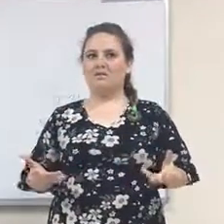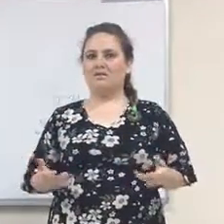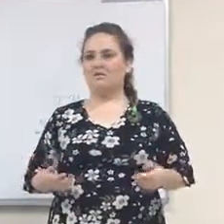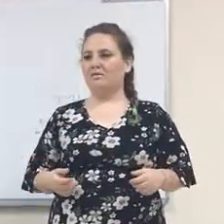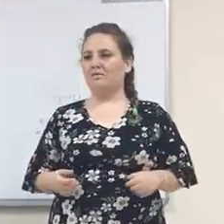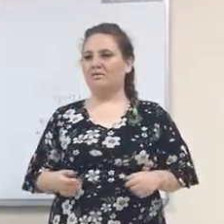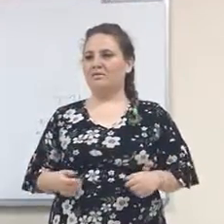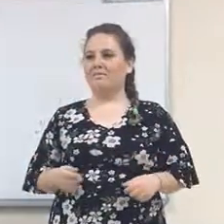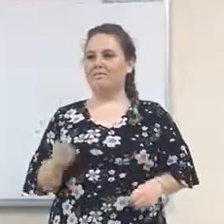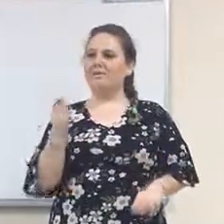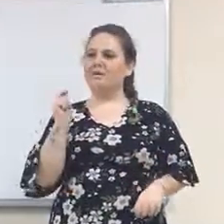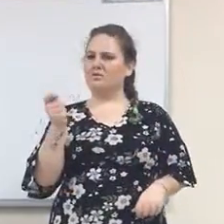zor,